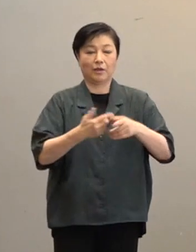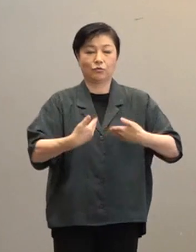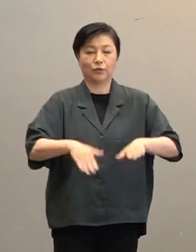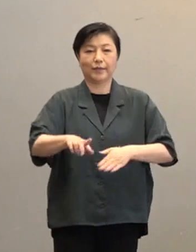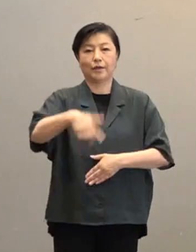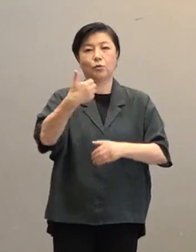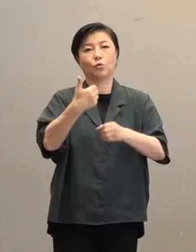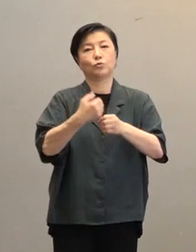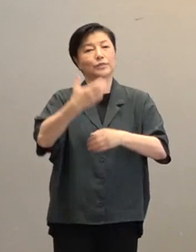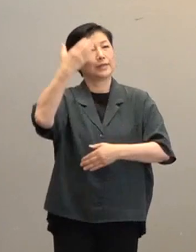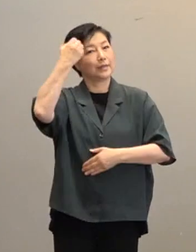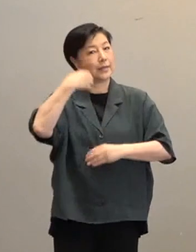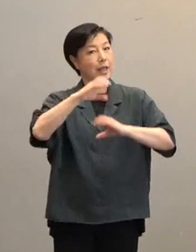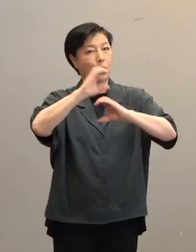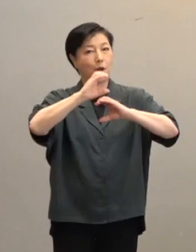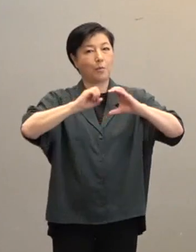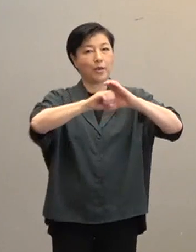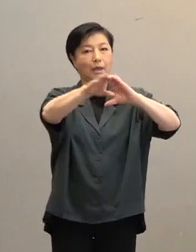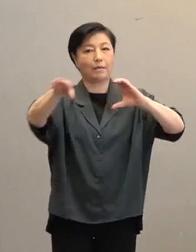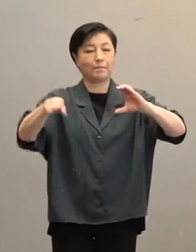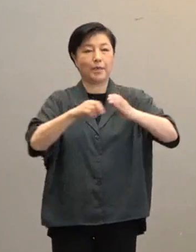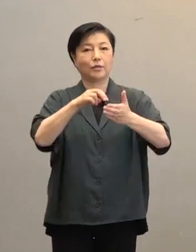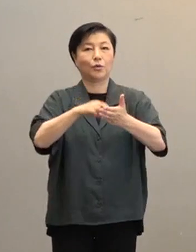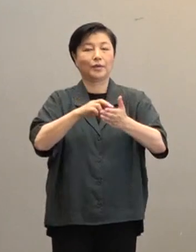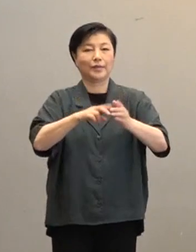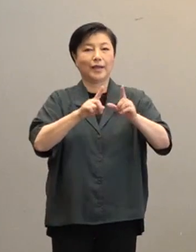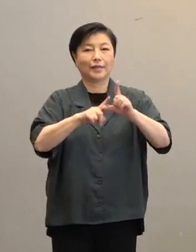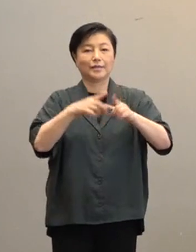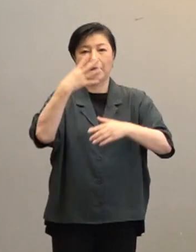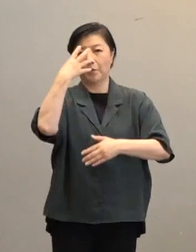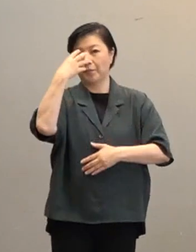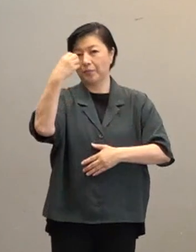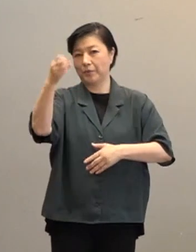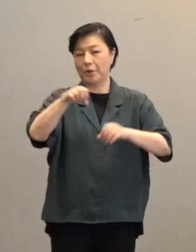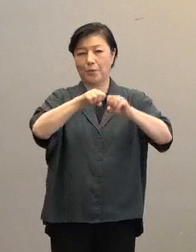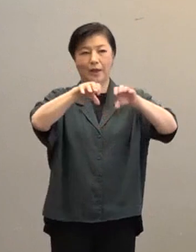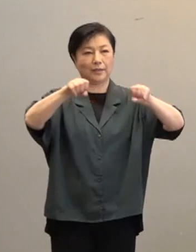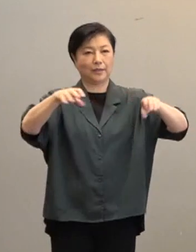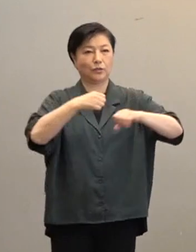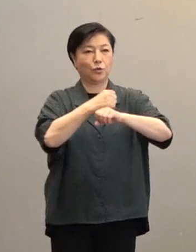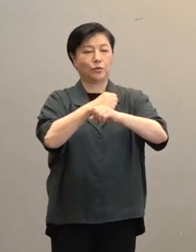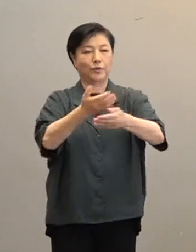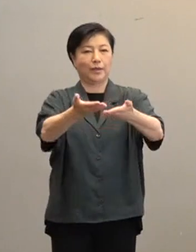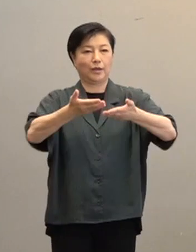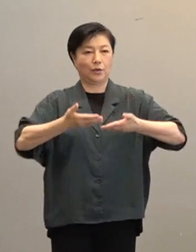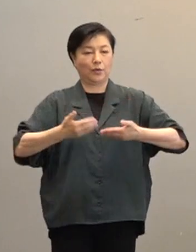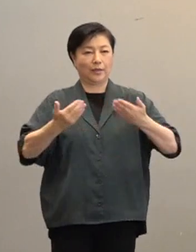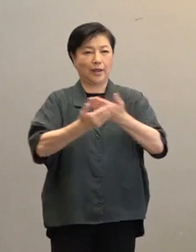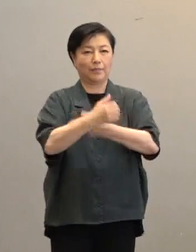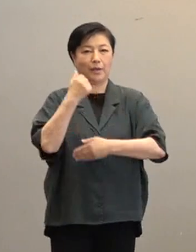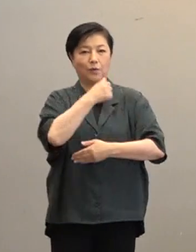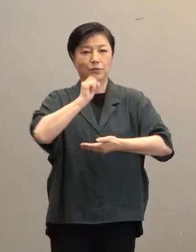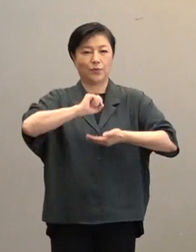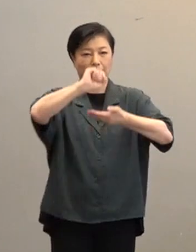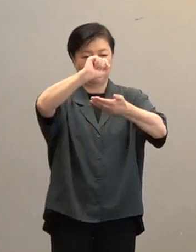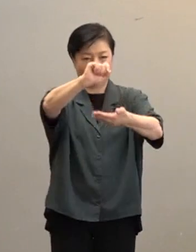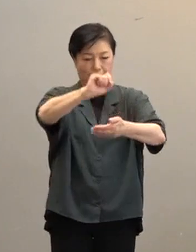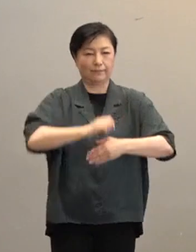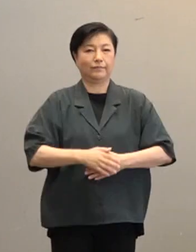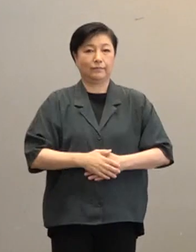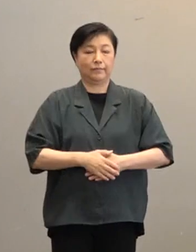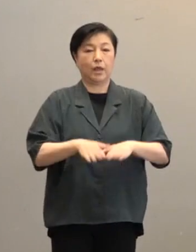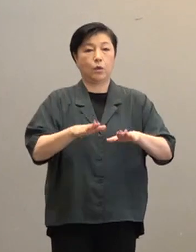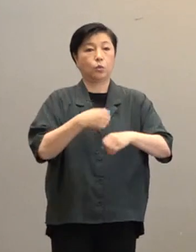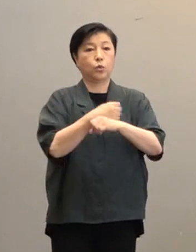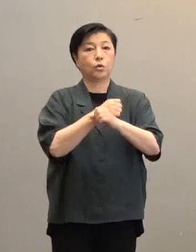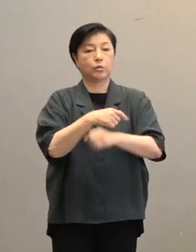150周年記念コラボキャンペーンとして千葉の魅力発信に取り組んでいただけることとなりましたのでご紹介をいたします。